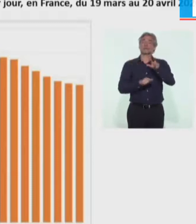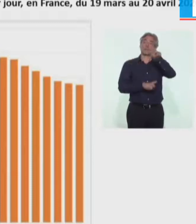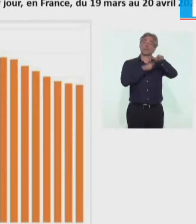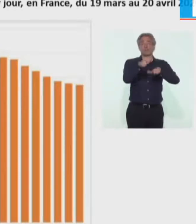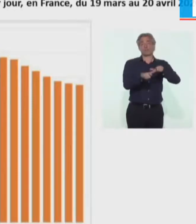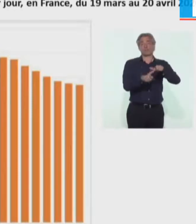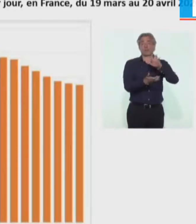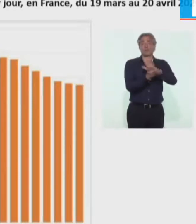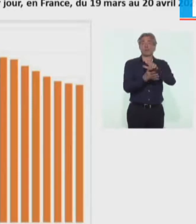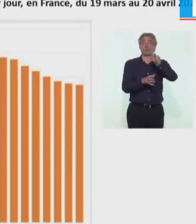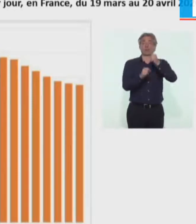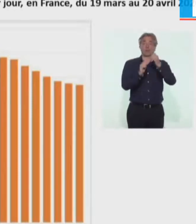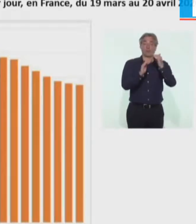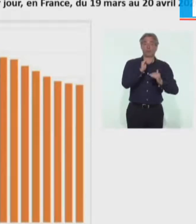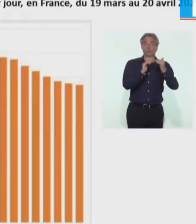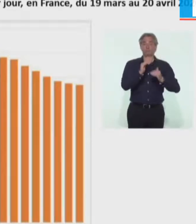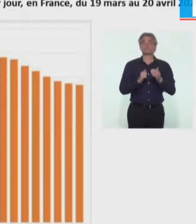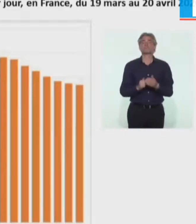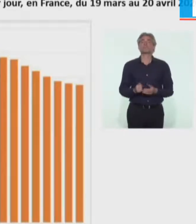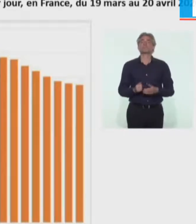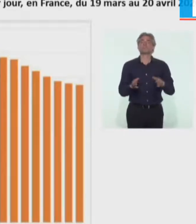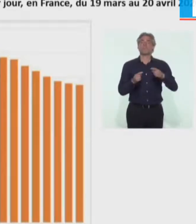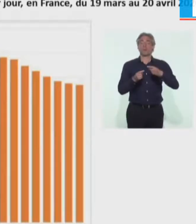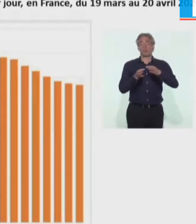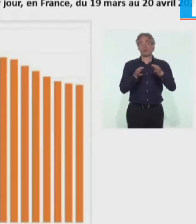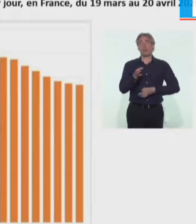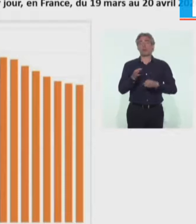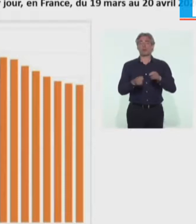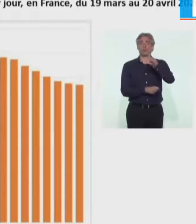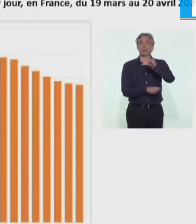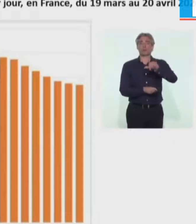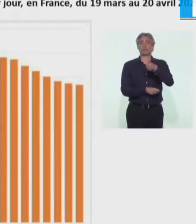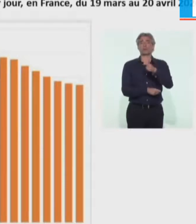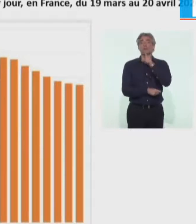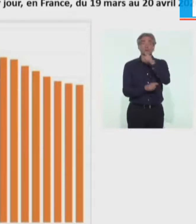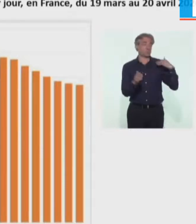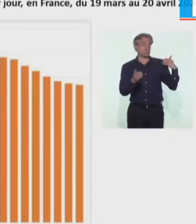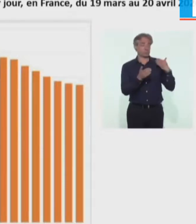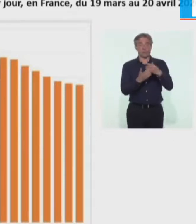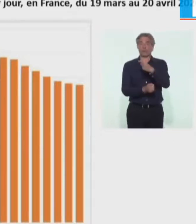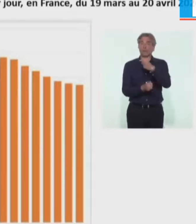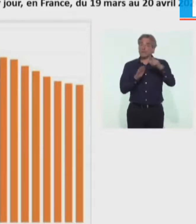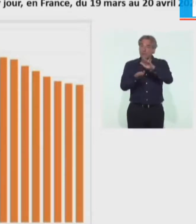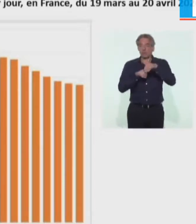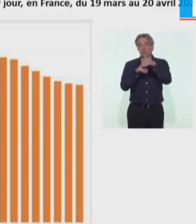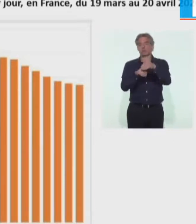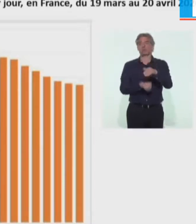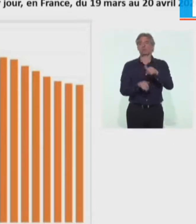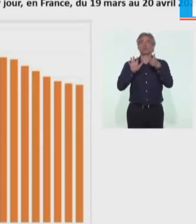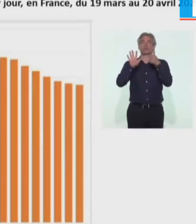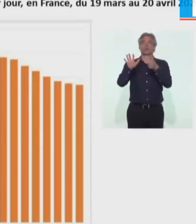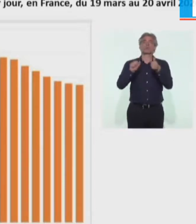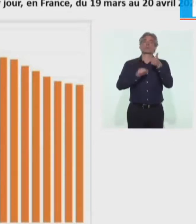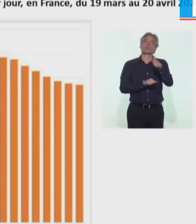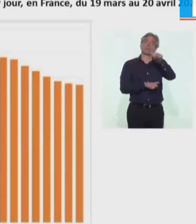patients âgés de moins de 30 ans. Le solde depuis 12 jours reste négatif. Il est de